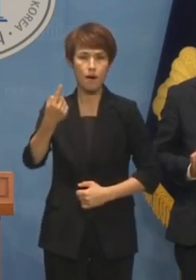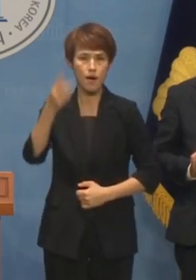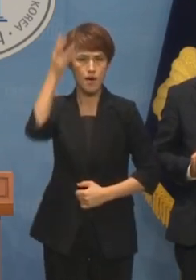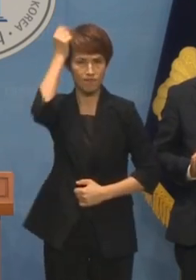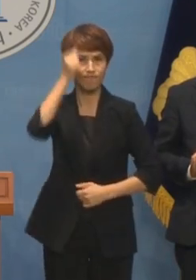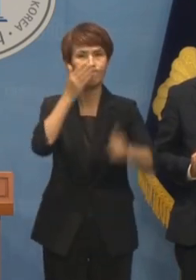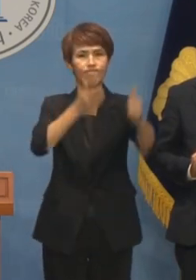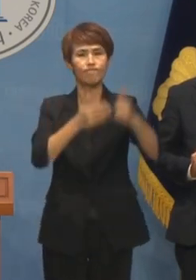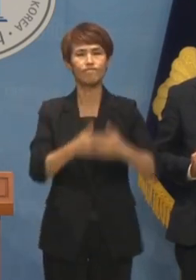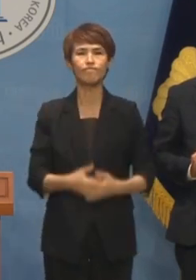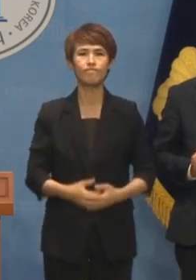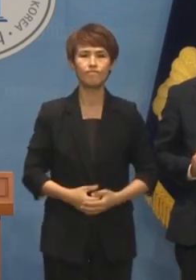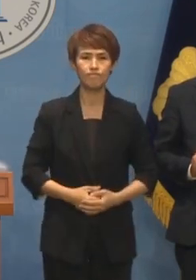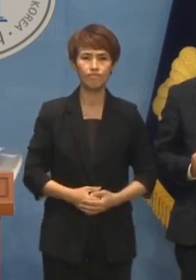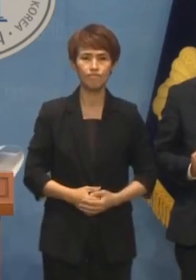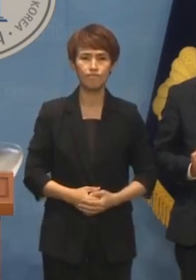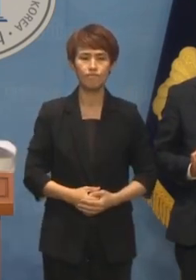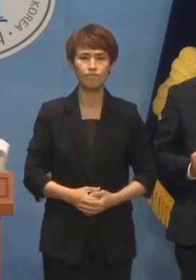명심하기 바랍니다.